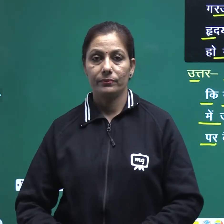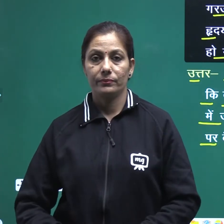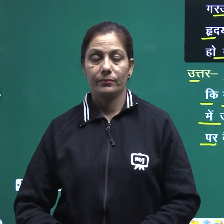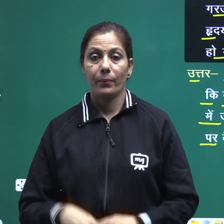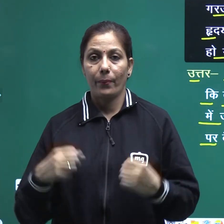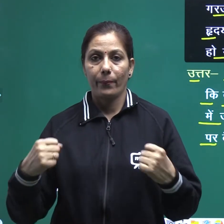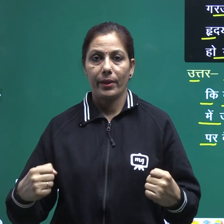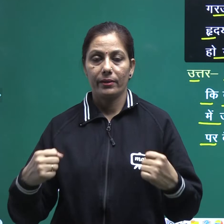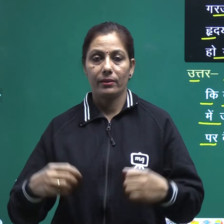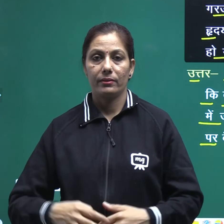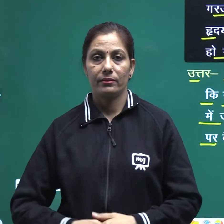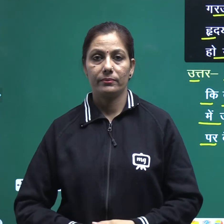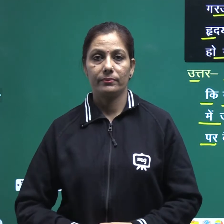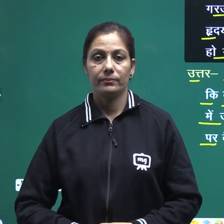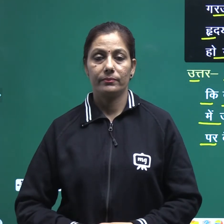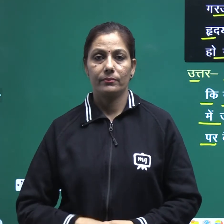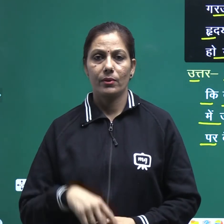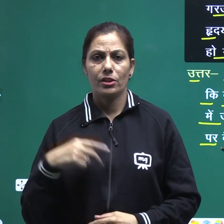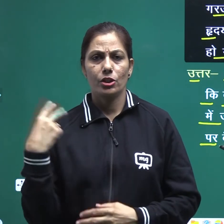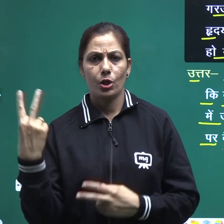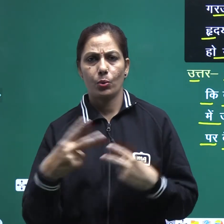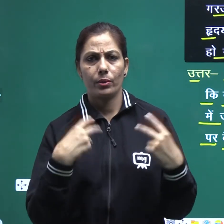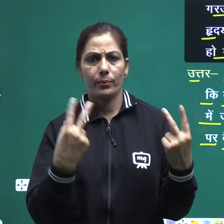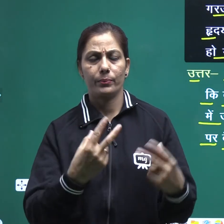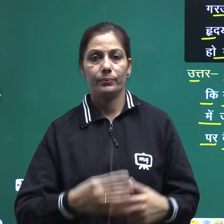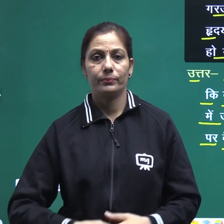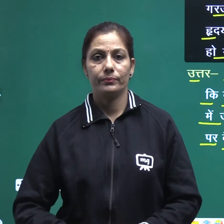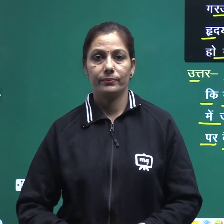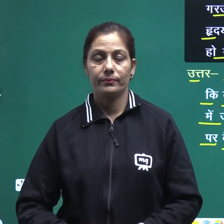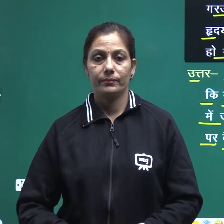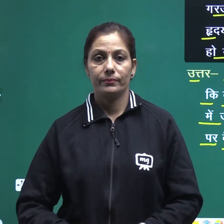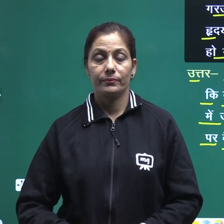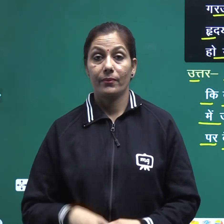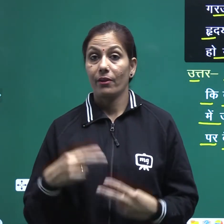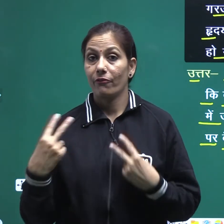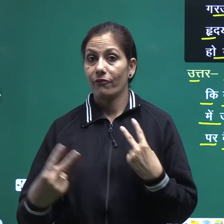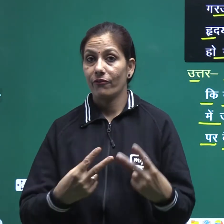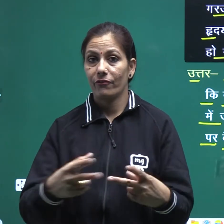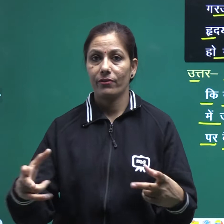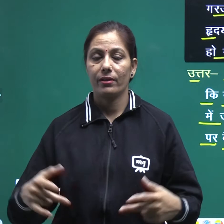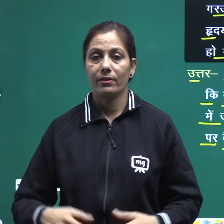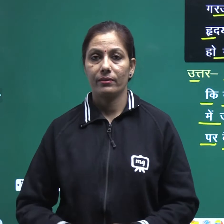में बैठकर कि चारों तरफ तो फिर